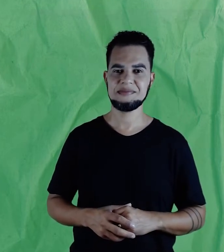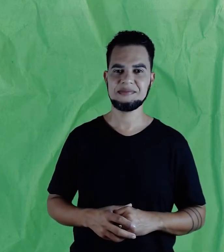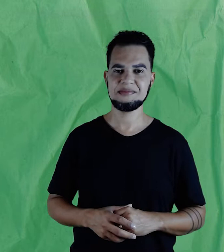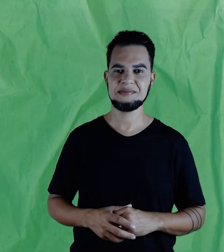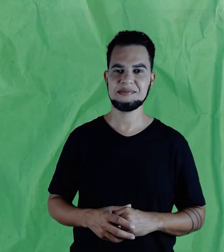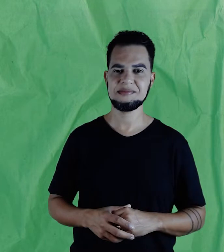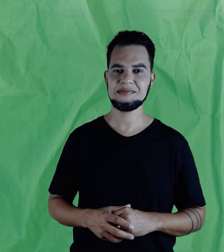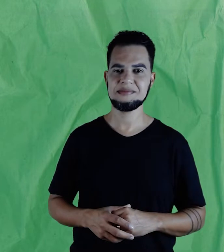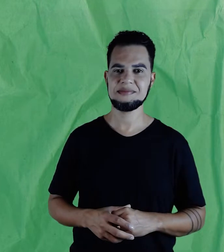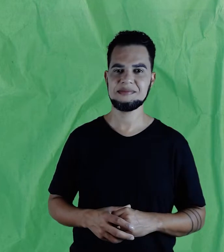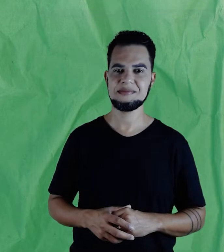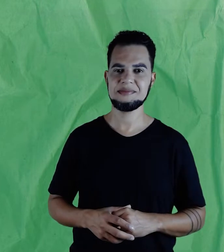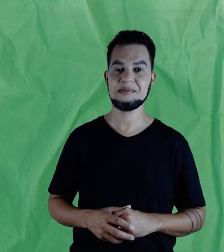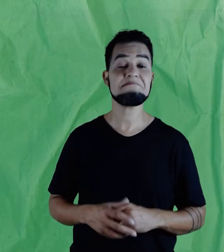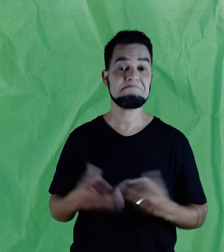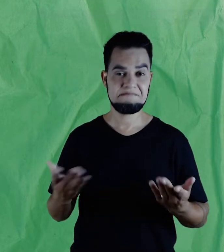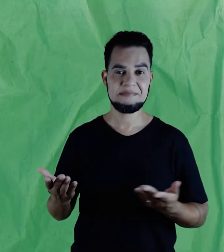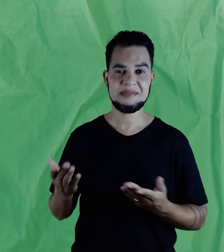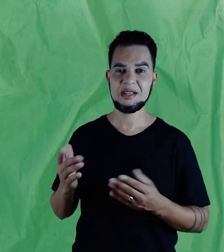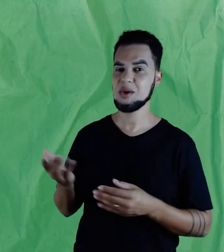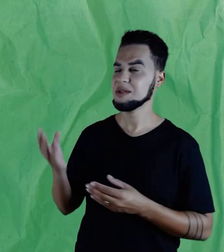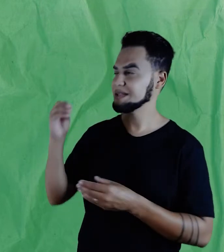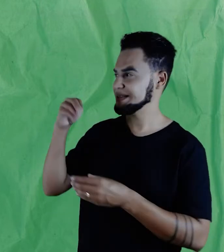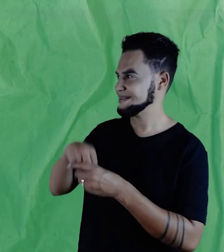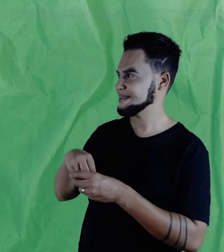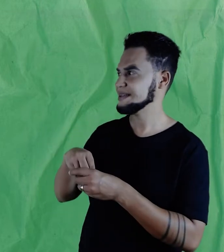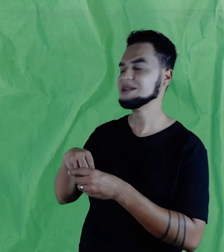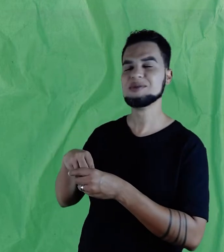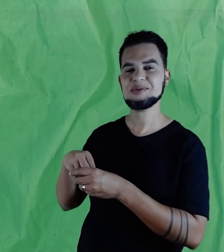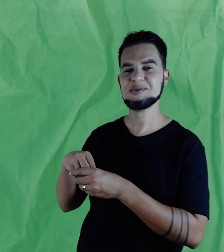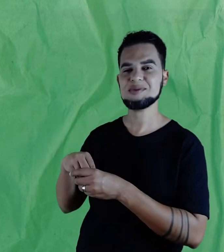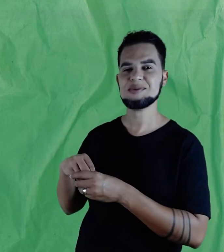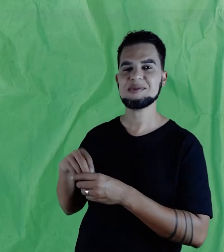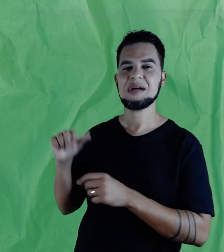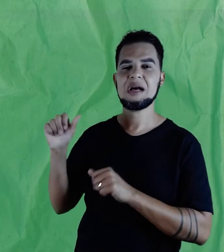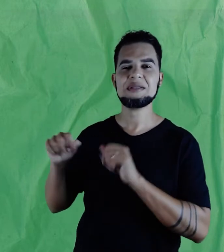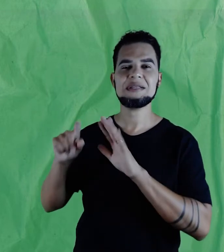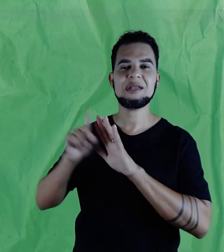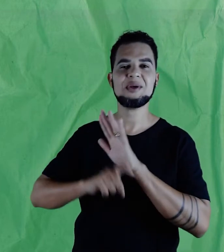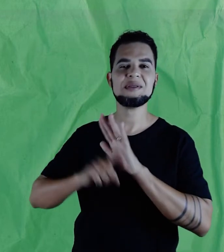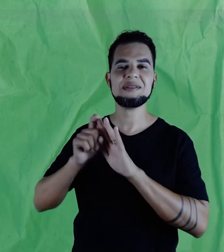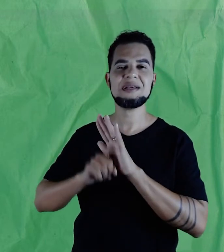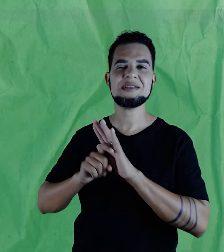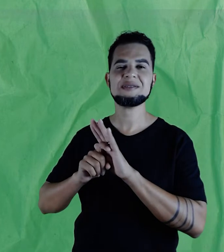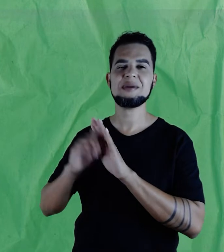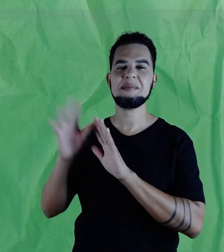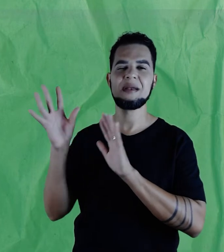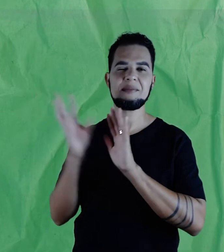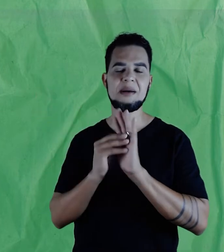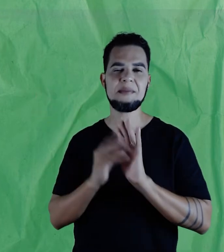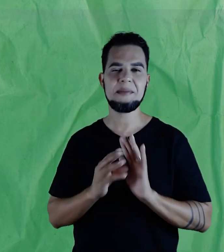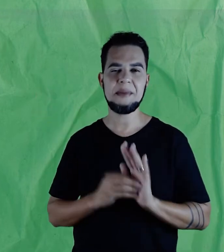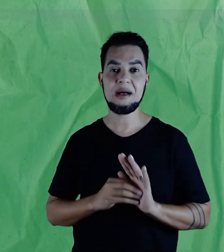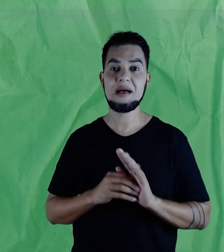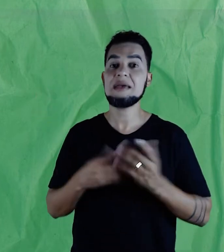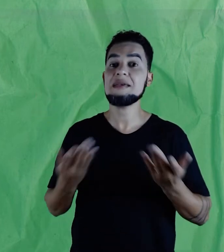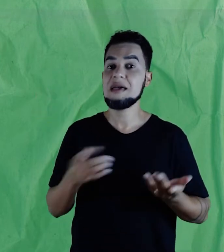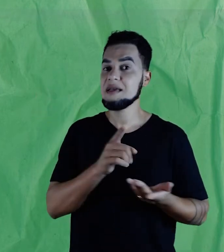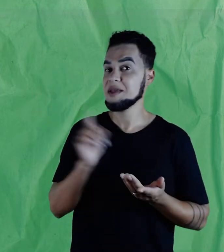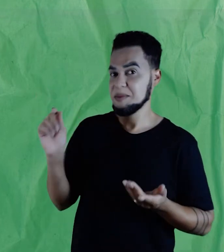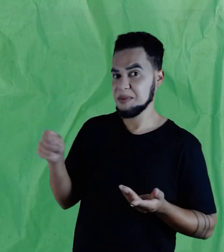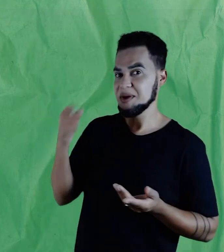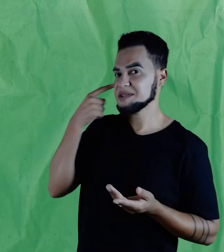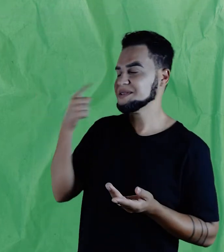Alterei dentro do meu arquivo Synapse o texto para cadastro e aqui a gente pode ver que na